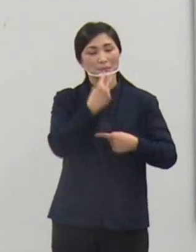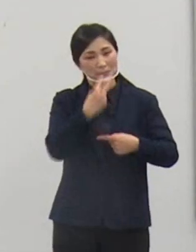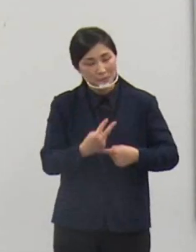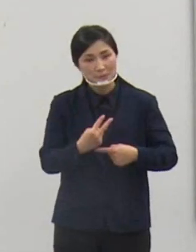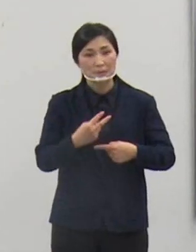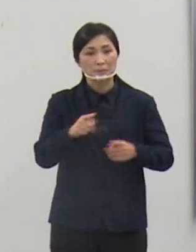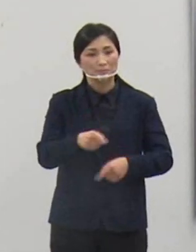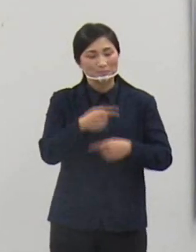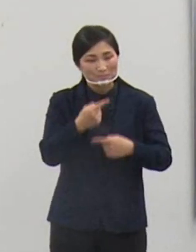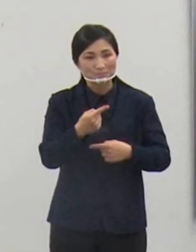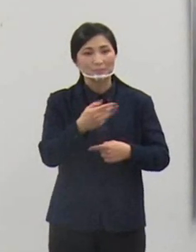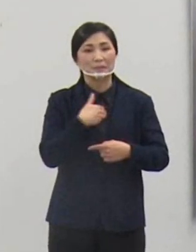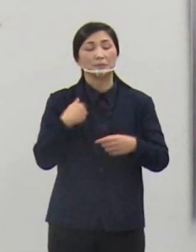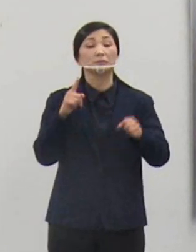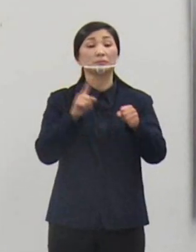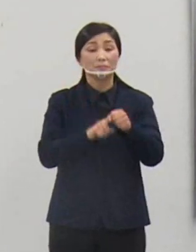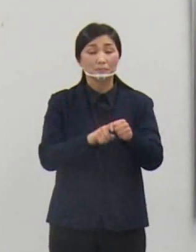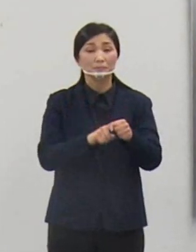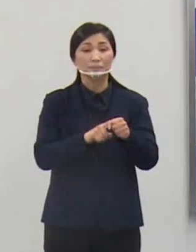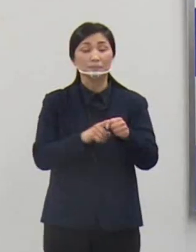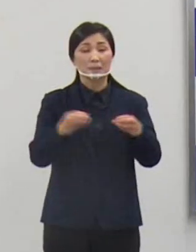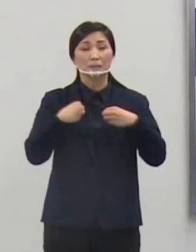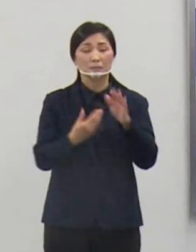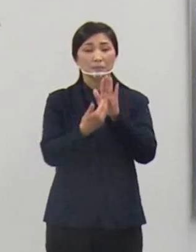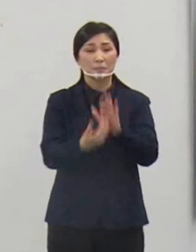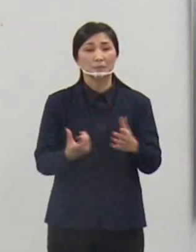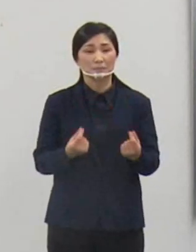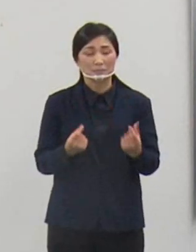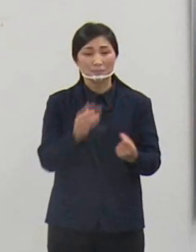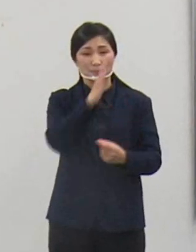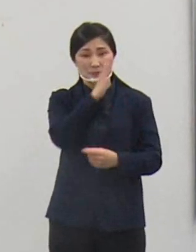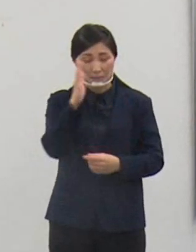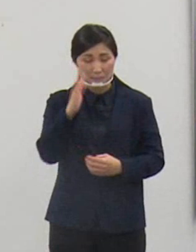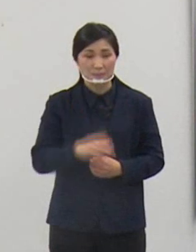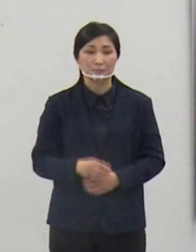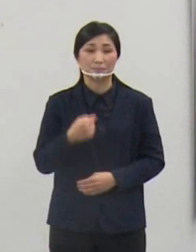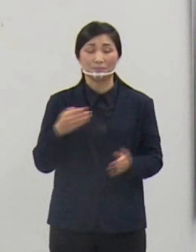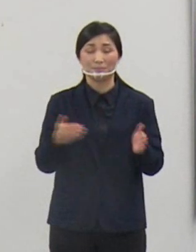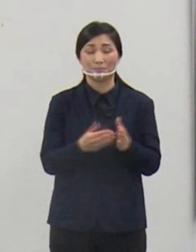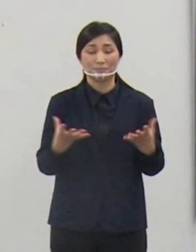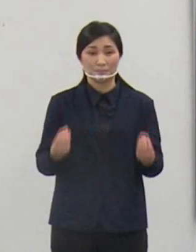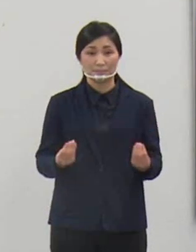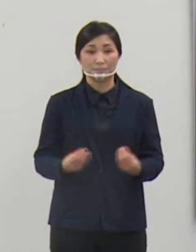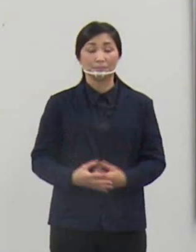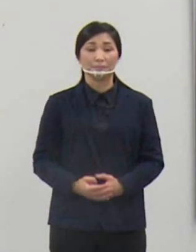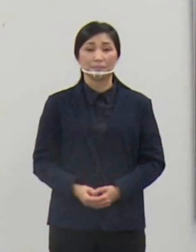引き続き感染防止の対策徹底にご協力をお願いいたします。私から以上でございます。